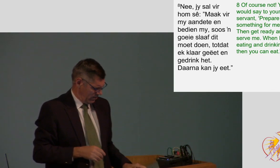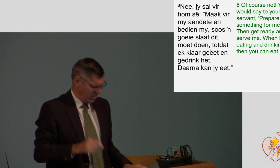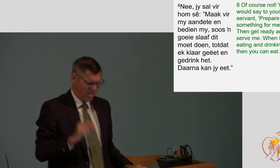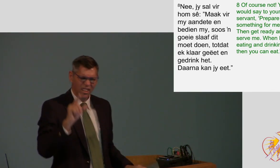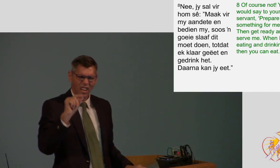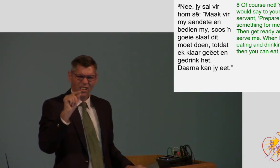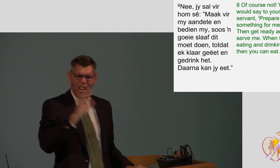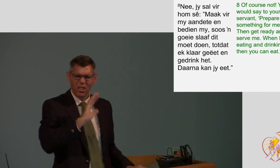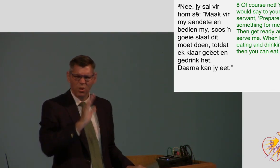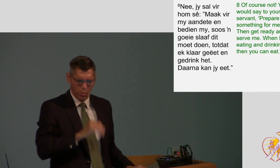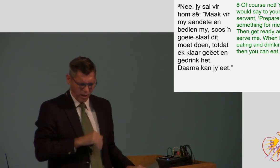Interessante storie.